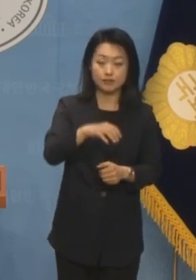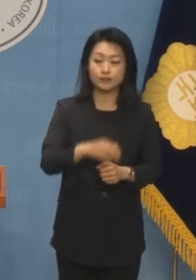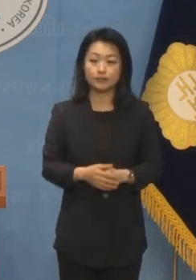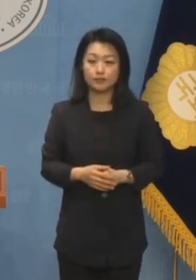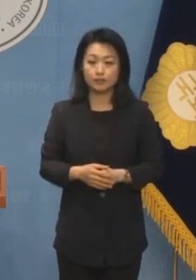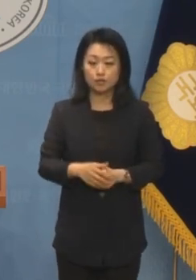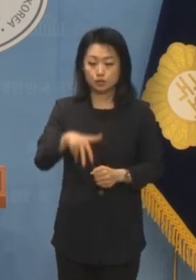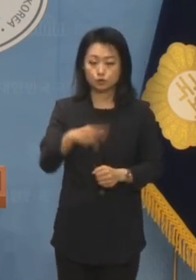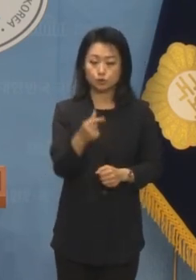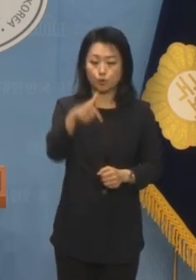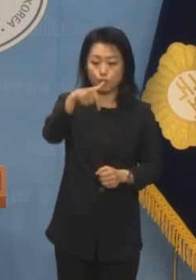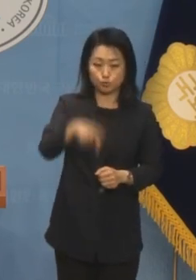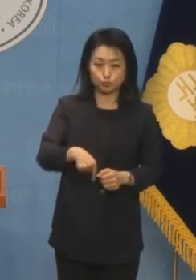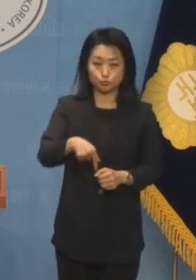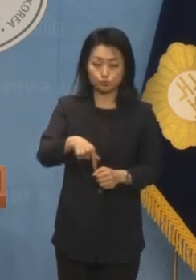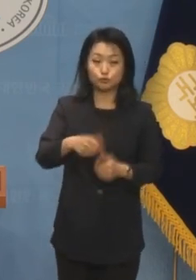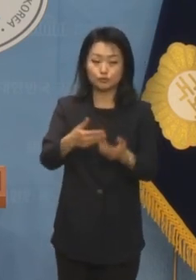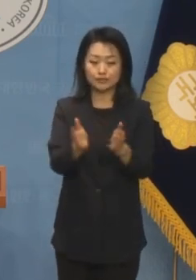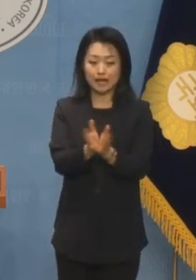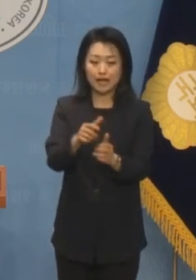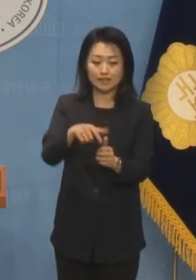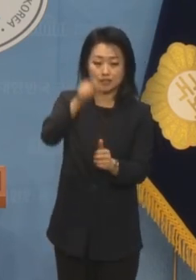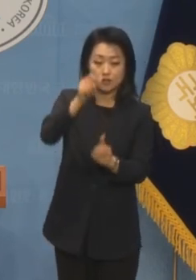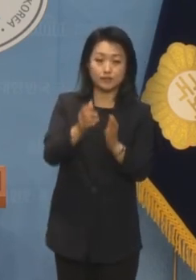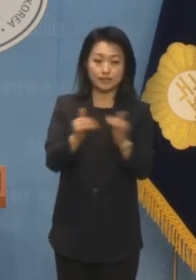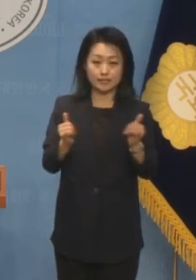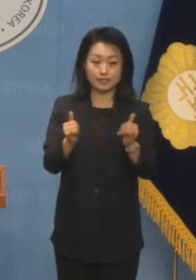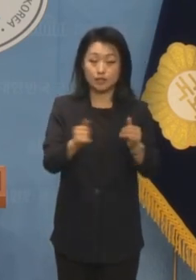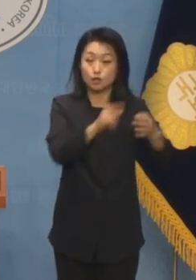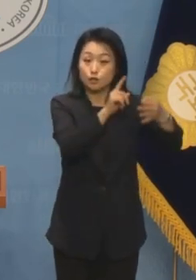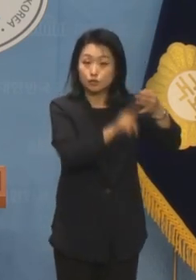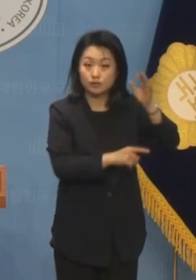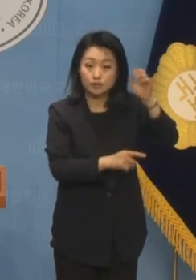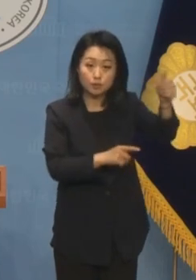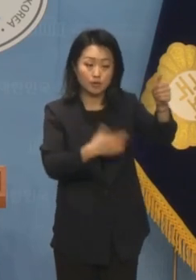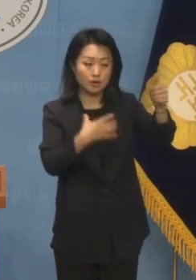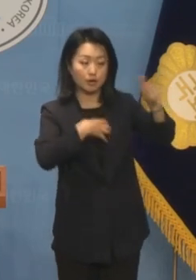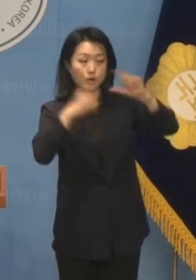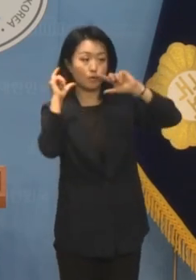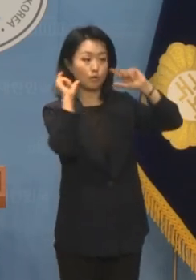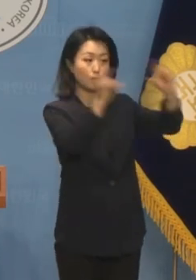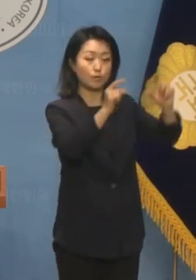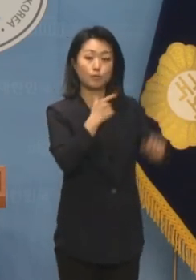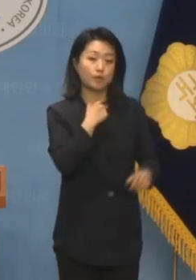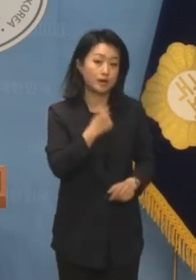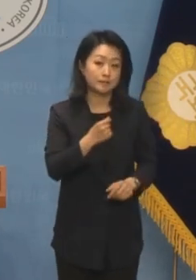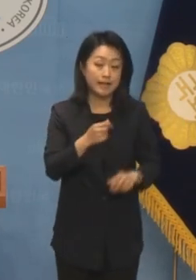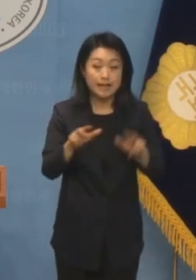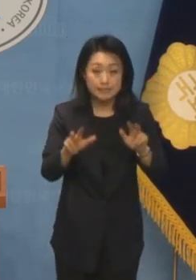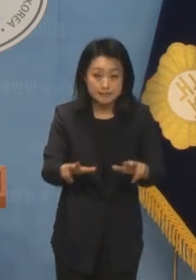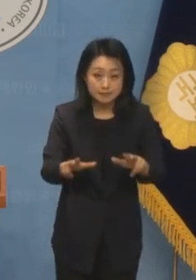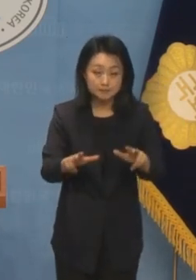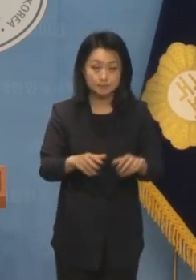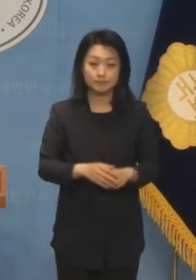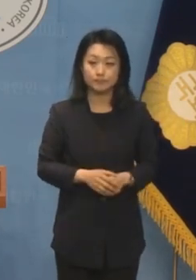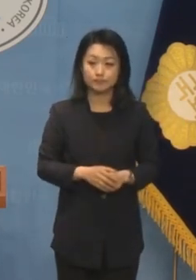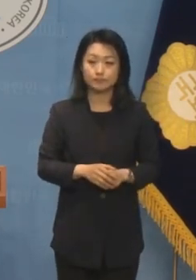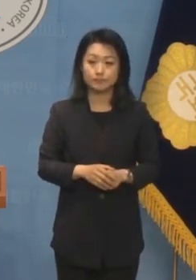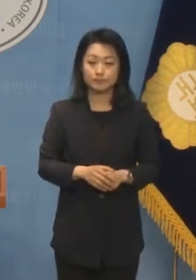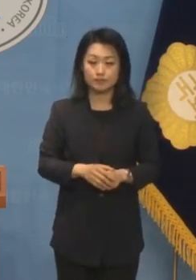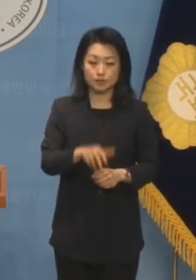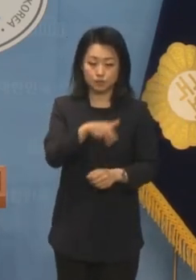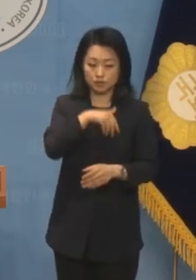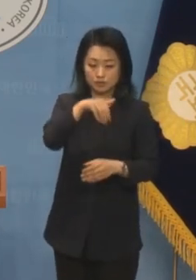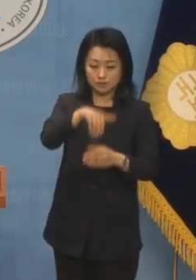있는 조국혁신당 국회의원 당선인들이 윤 대통령에게 경고합니다. 지금이라도 40 총선에서